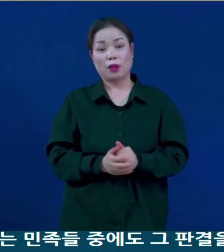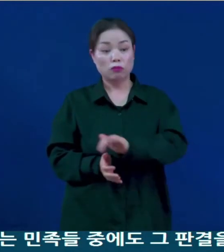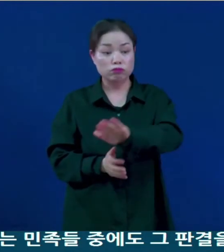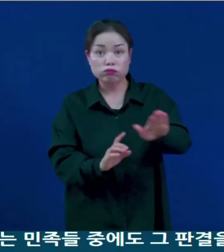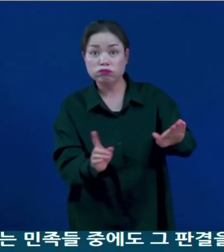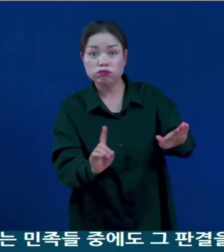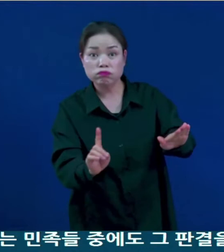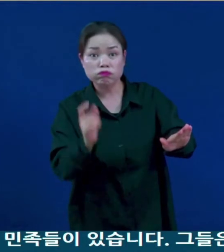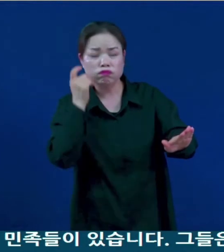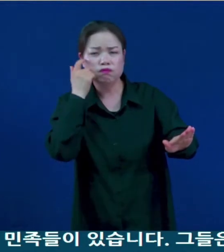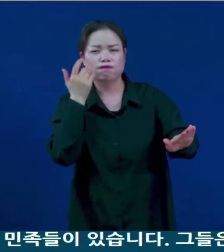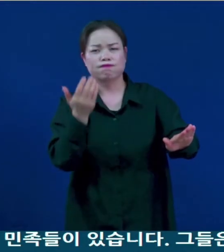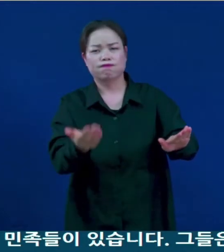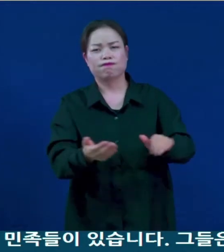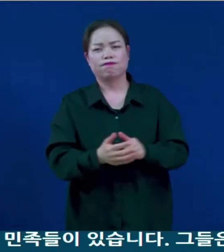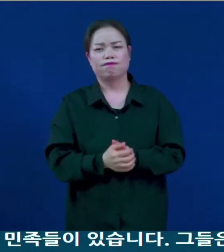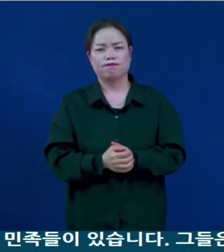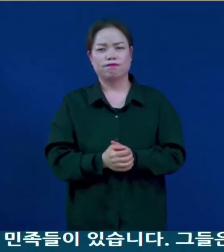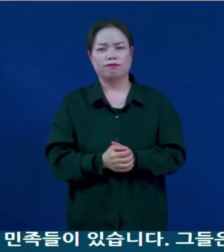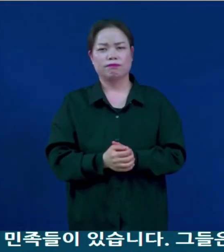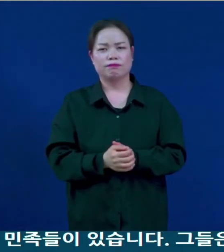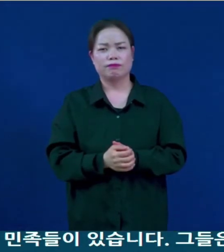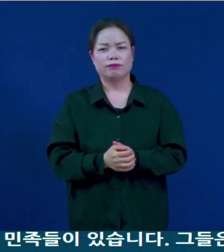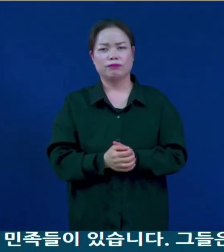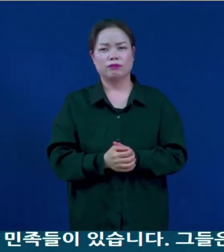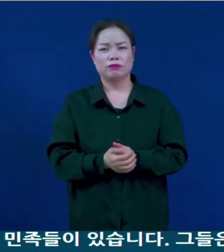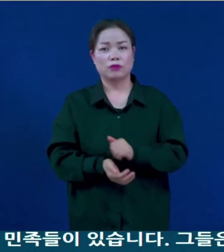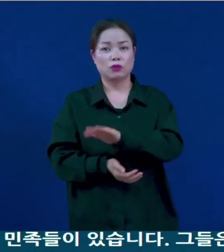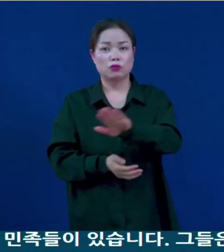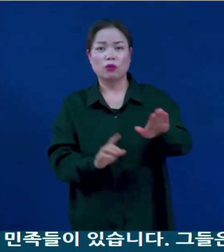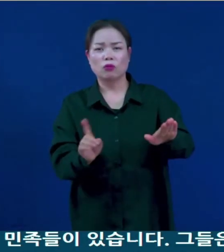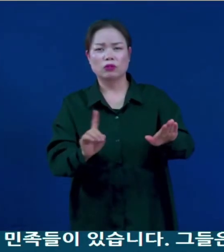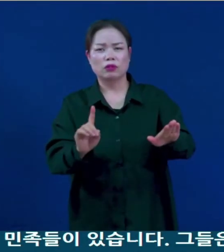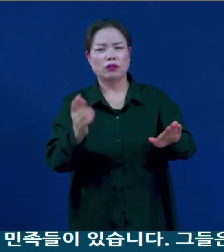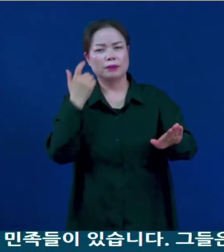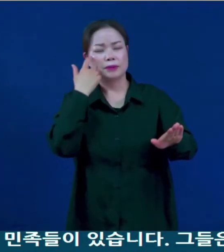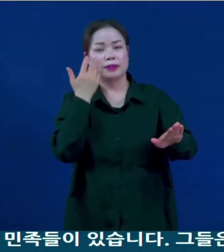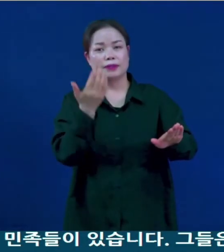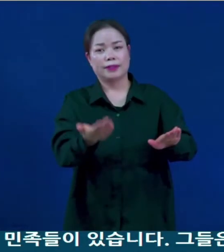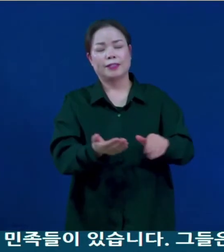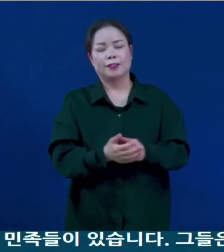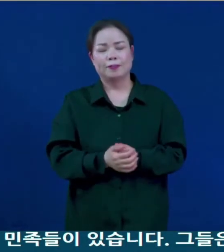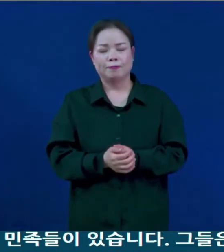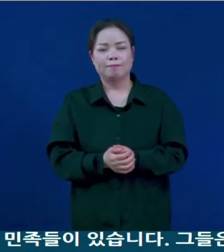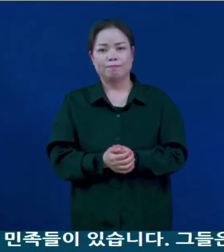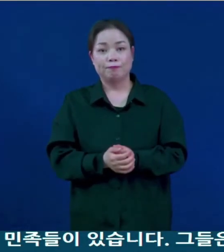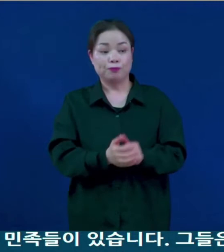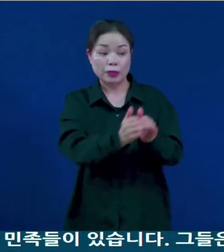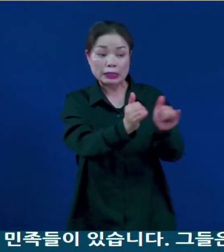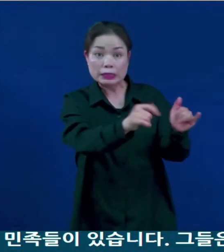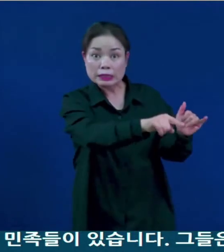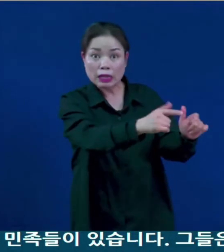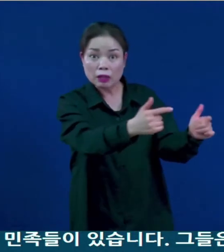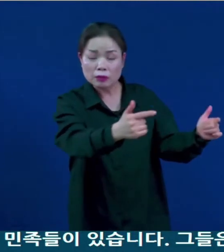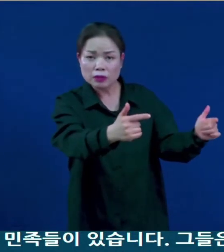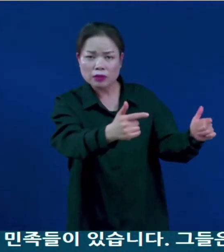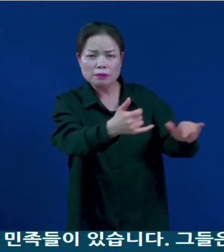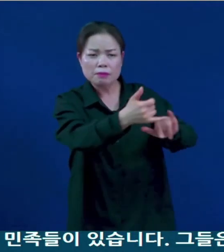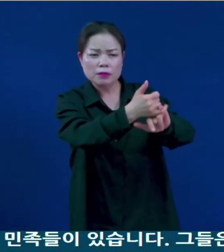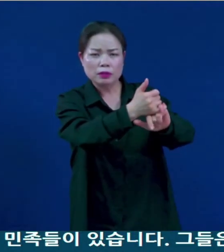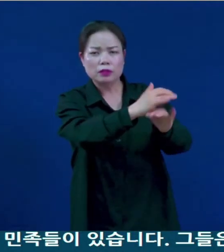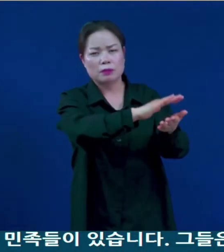우리는 어떻게 해야 합니까? 우리는 어떻게 해야 합니까? 그 사람들이